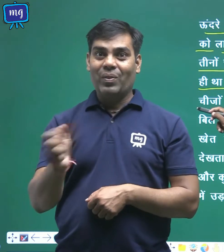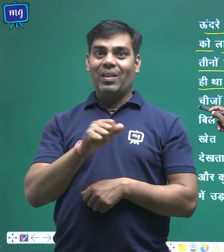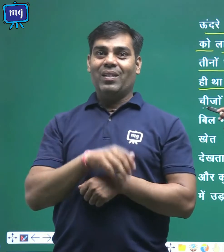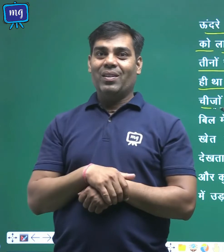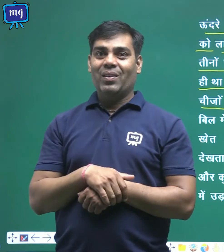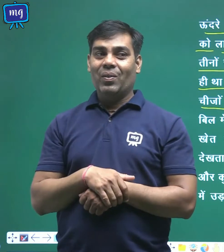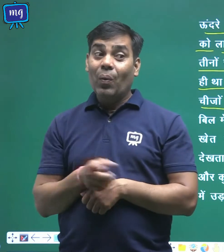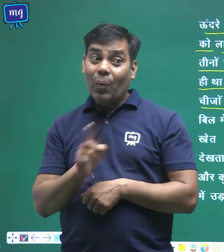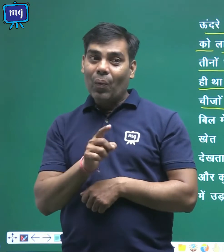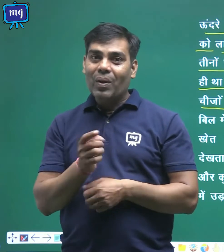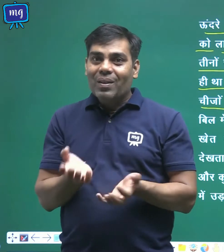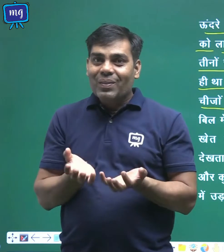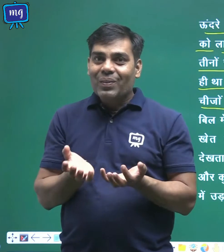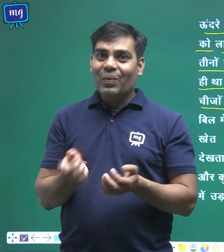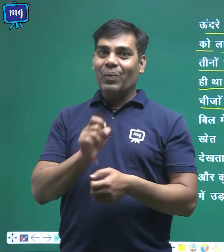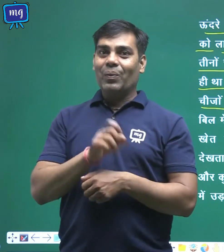उन चीज़ों को